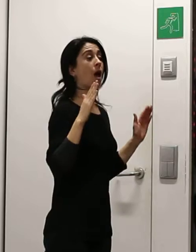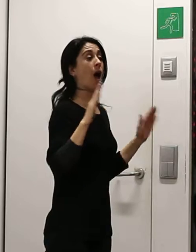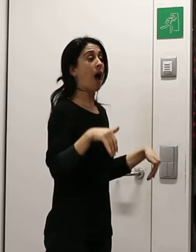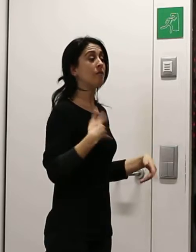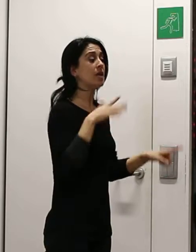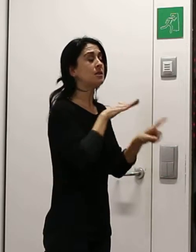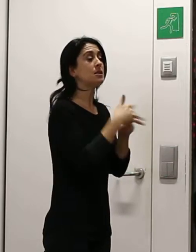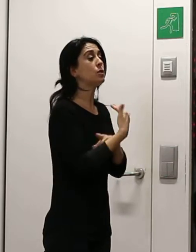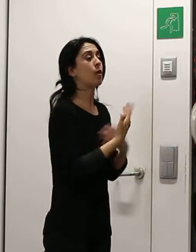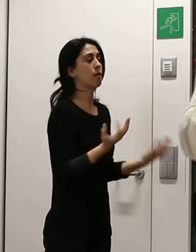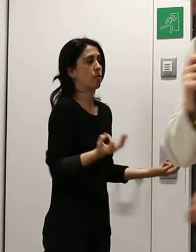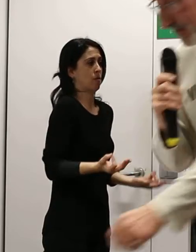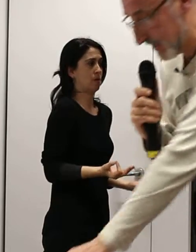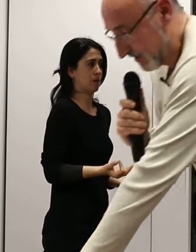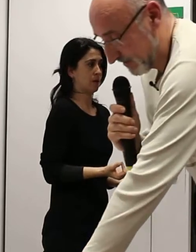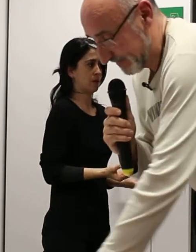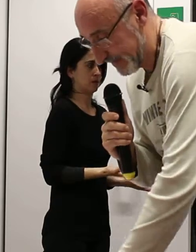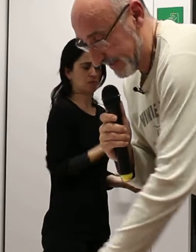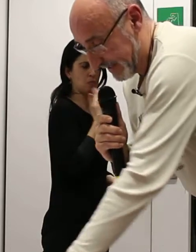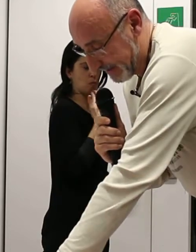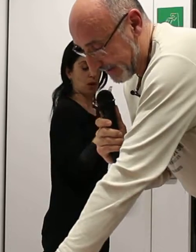el punto que el otro día